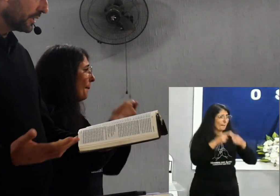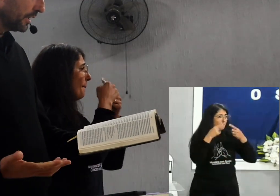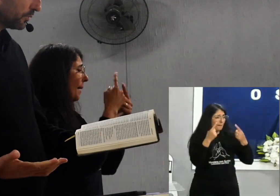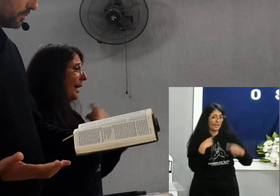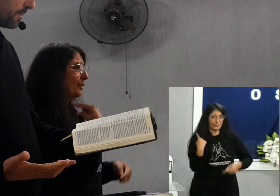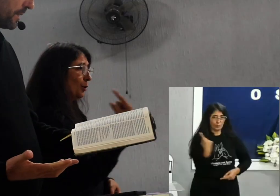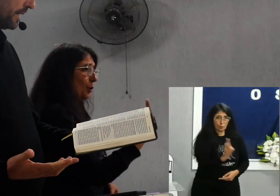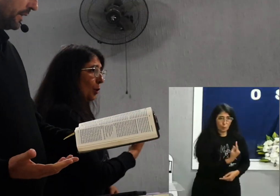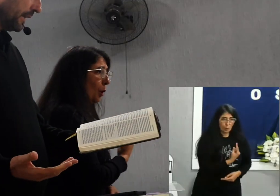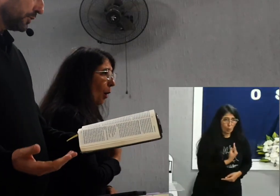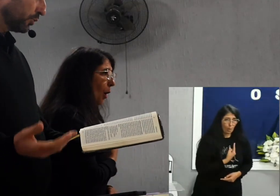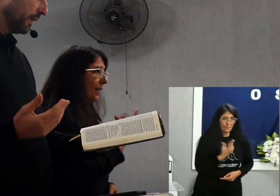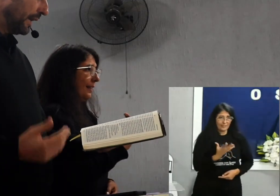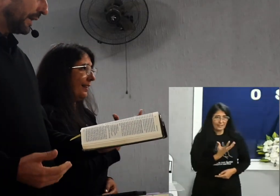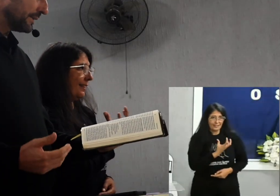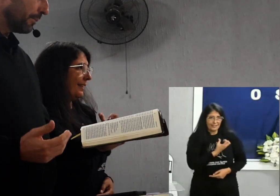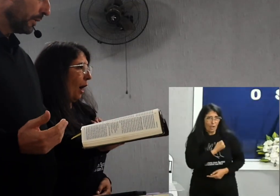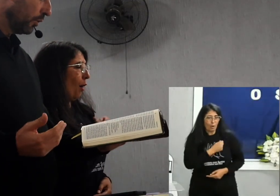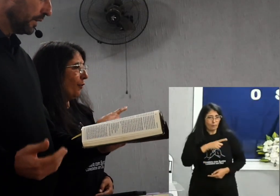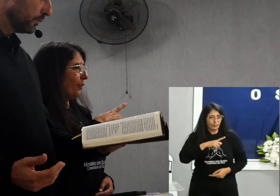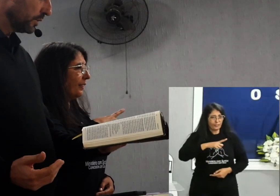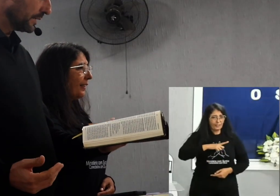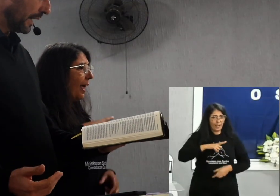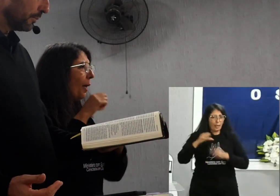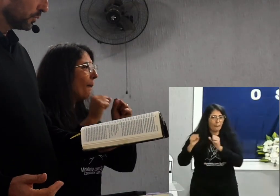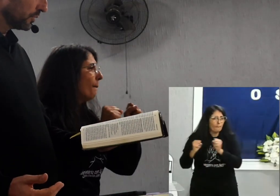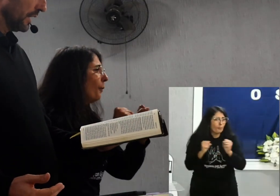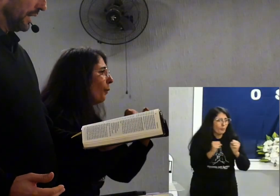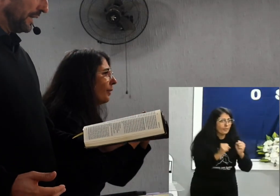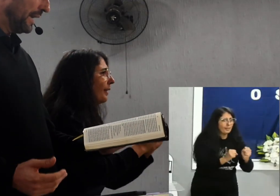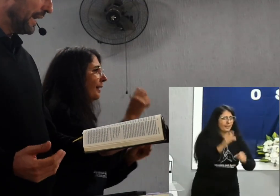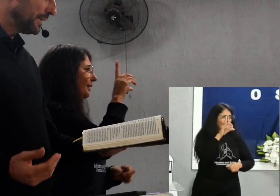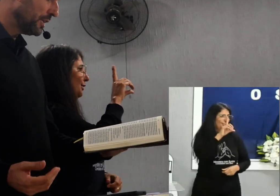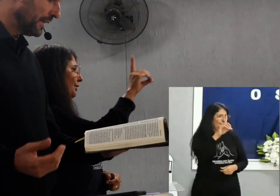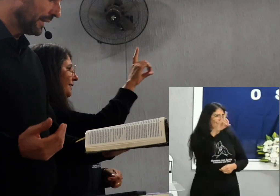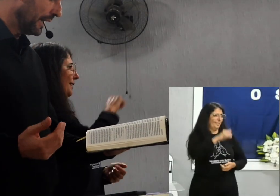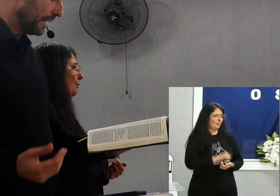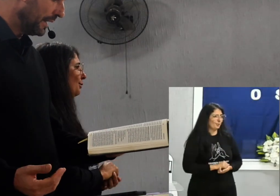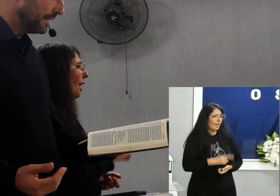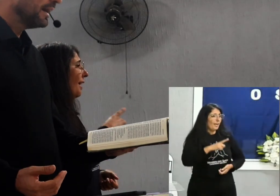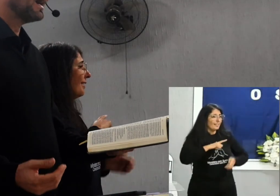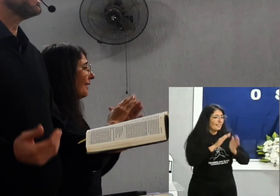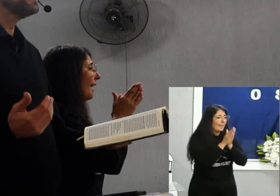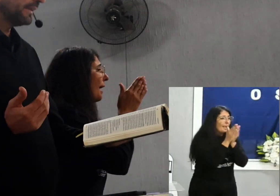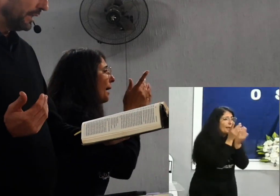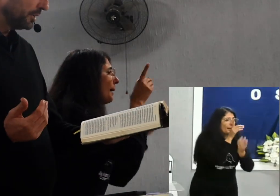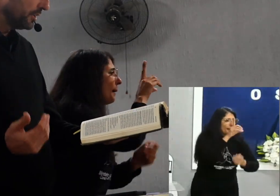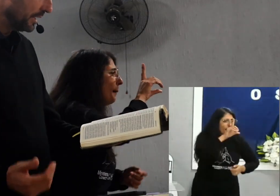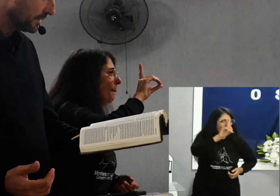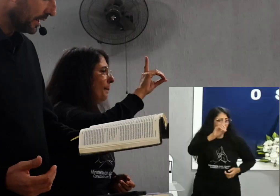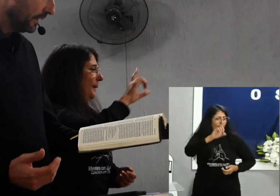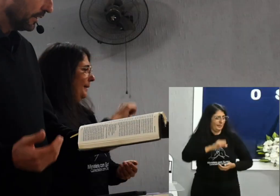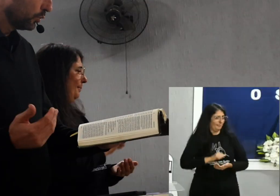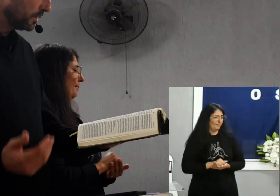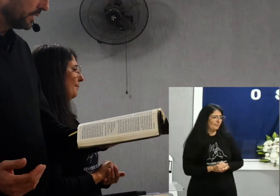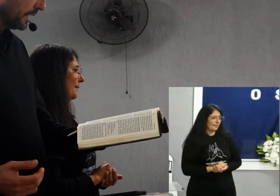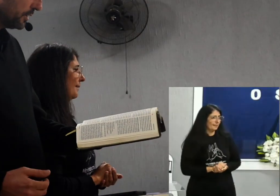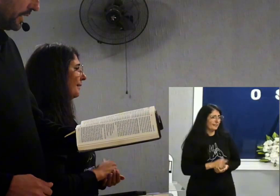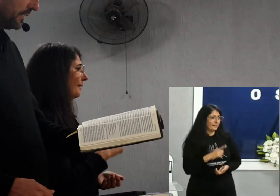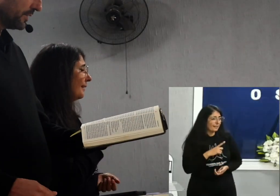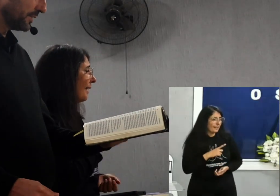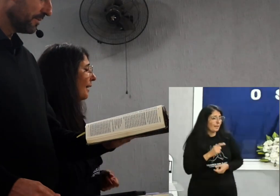está escrito, destruirei a sabedoria dos sábios e rejeitarei a inteligência